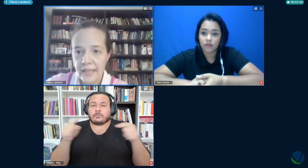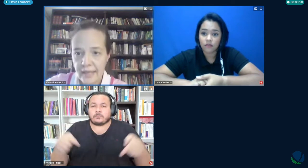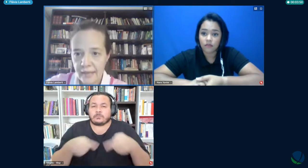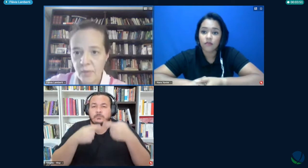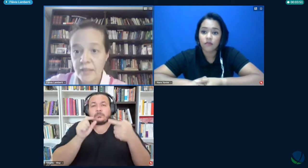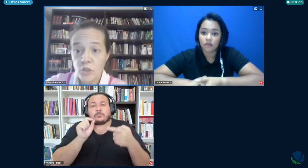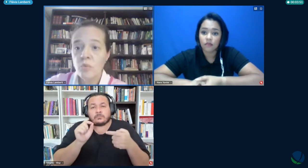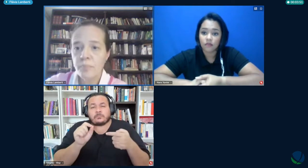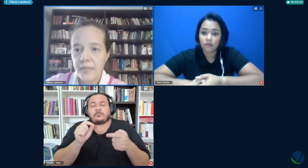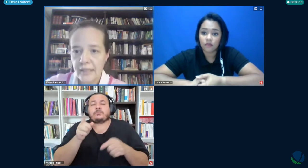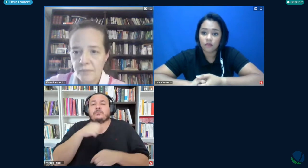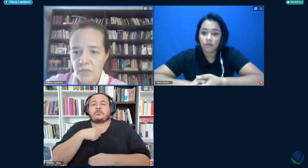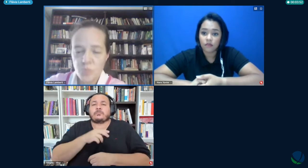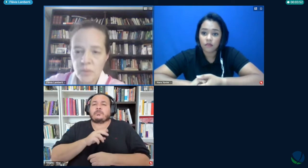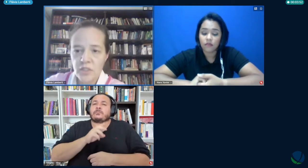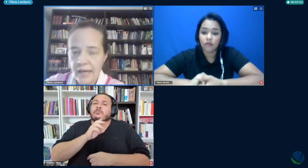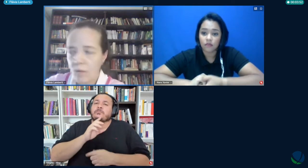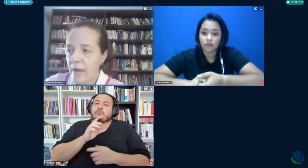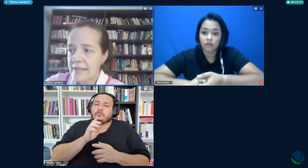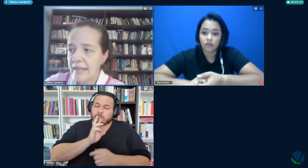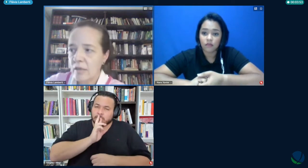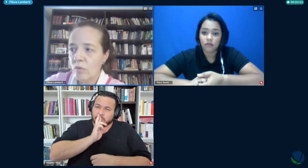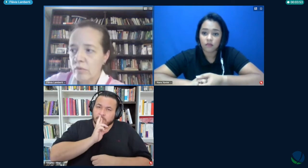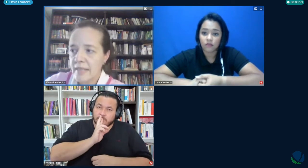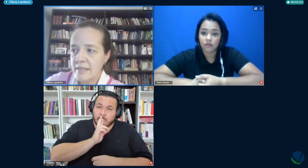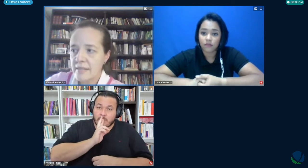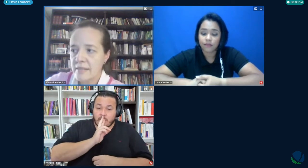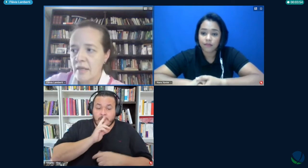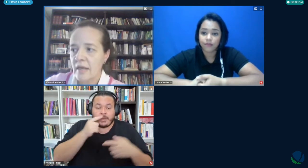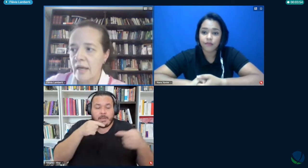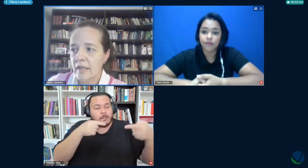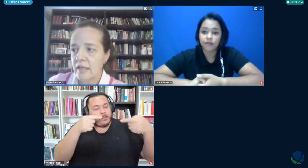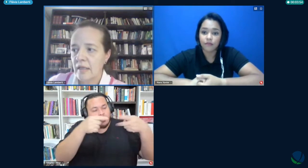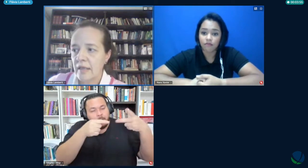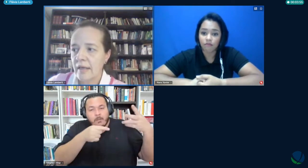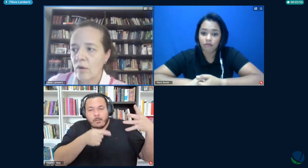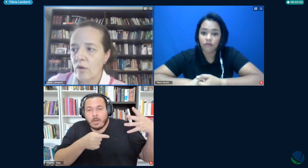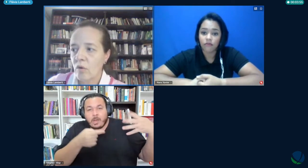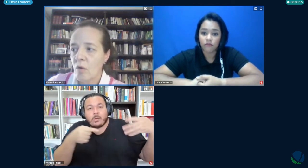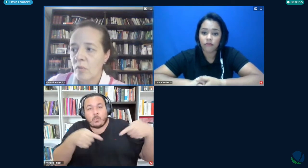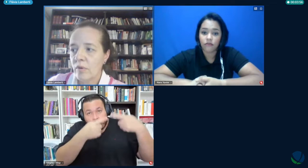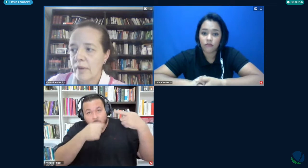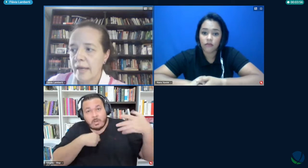de responder, né? De cumprir, de responder quais seriam esses,